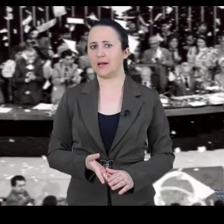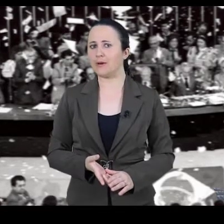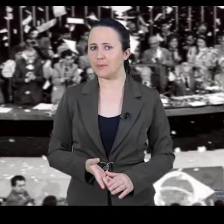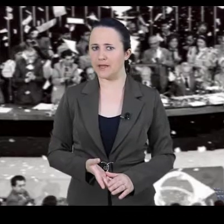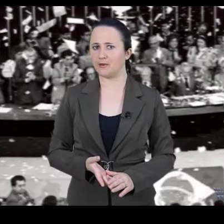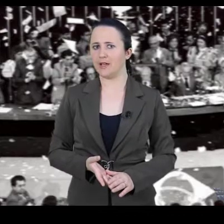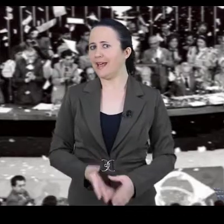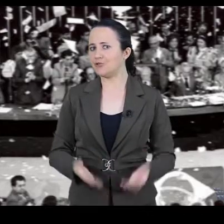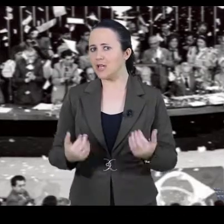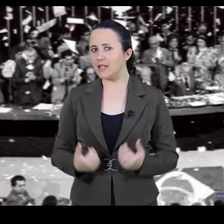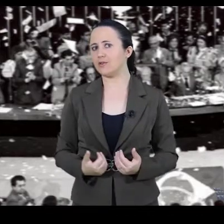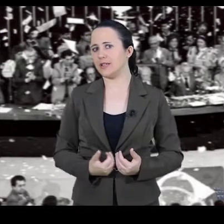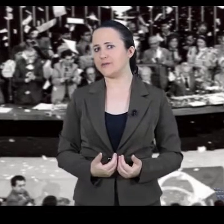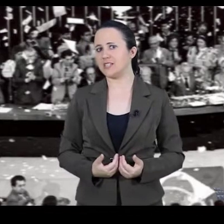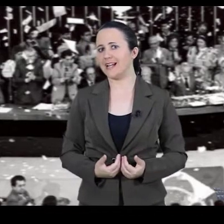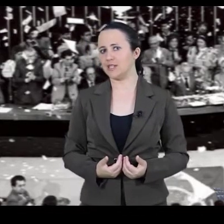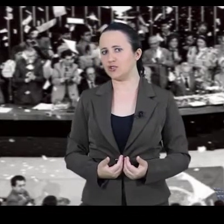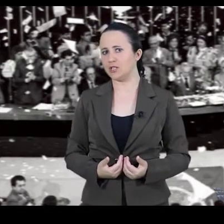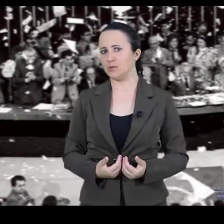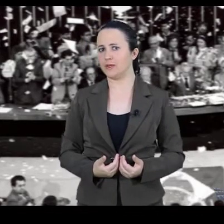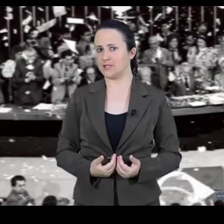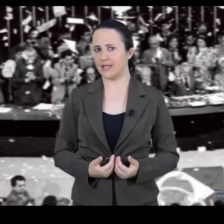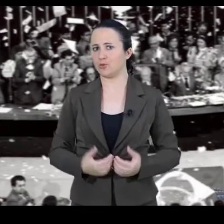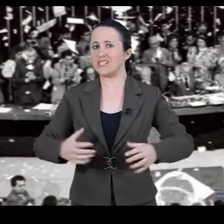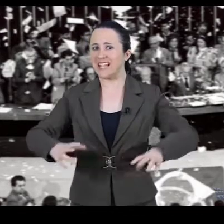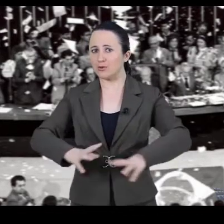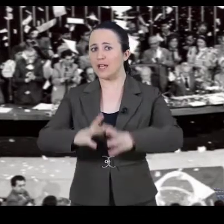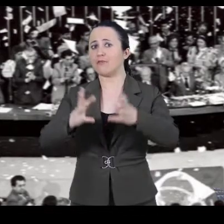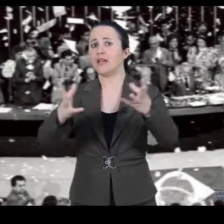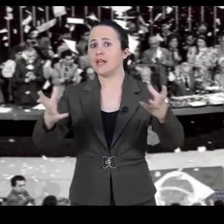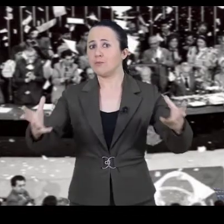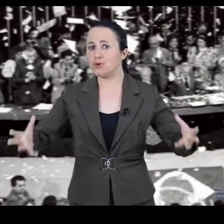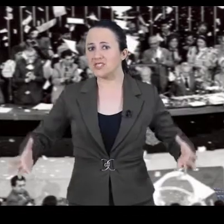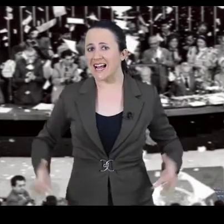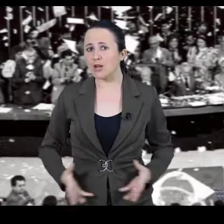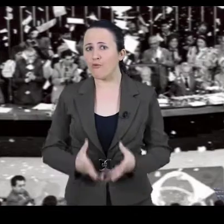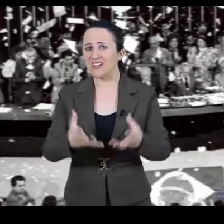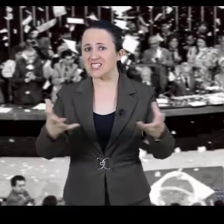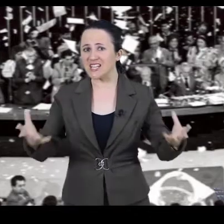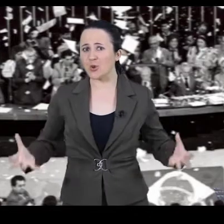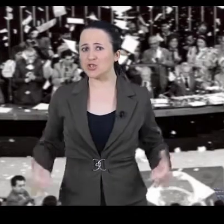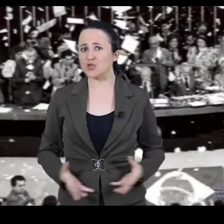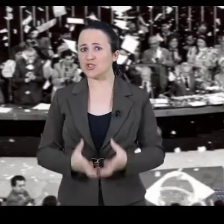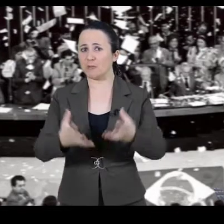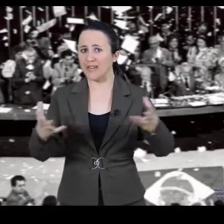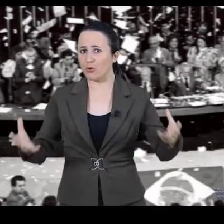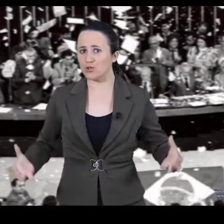ao emprego. É um direito que deve ser garantido pelo Estado. O Estado deve buscar oferecer condições de emprego,